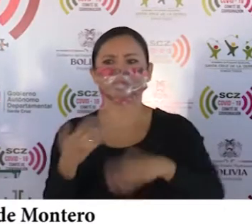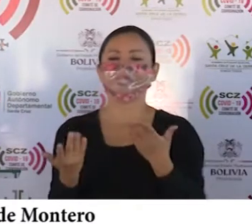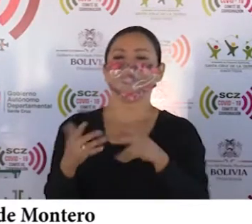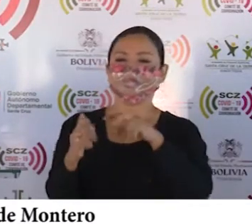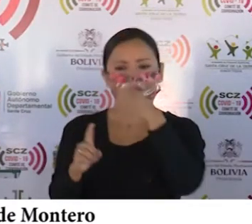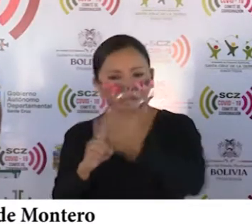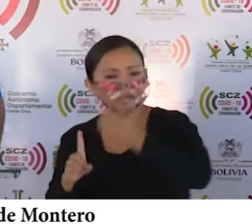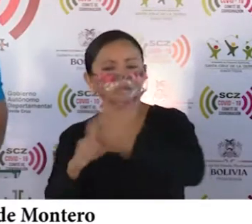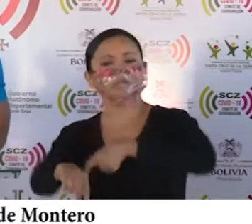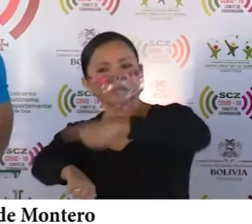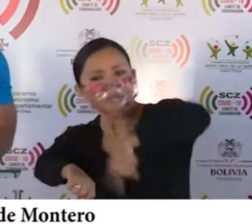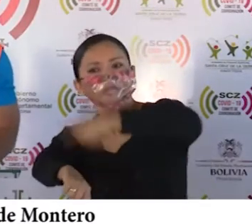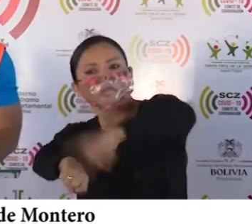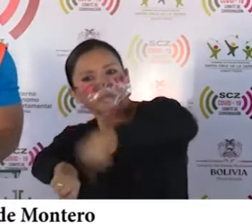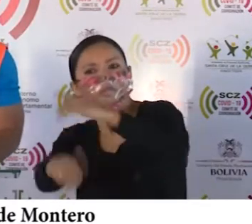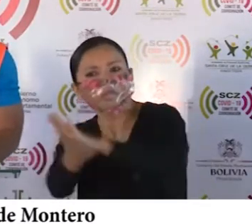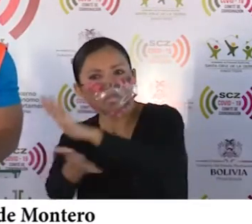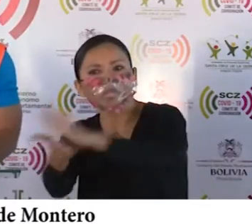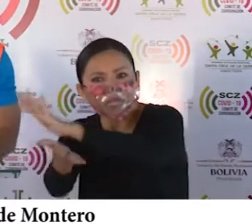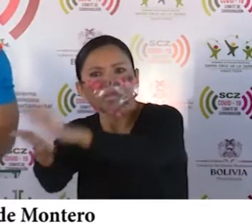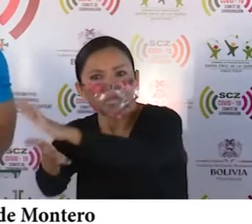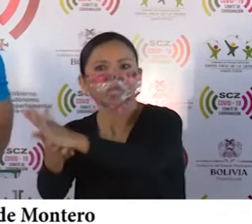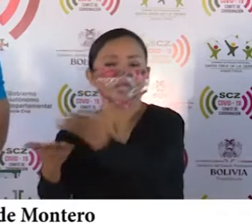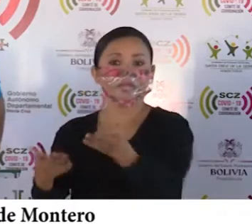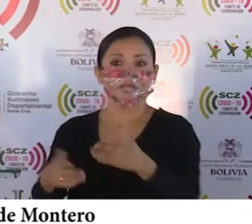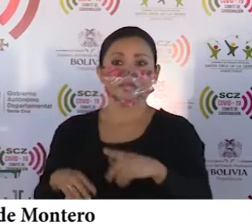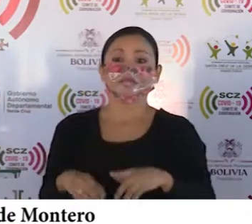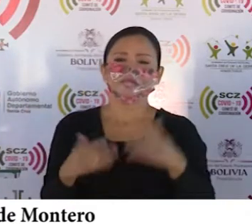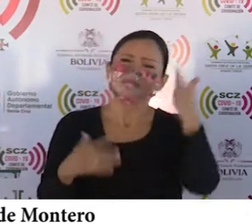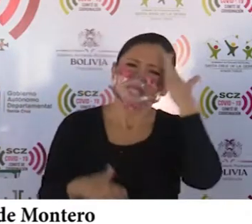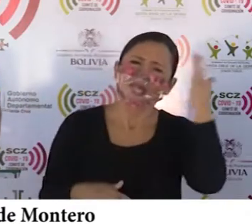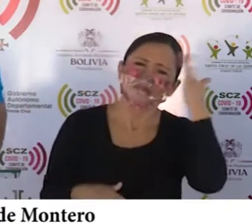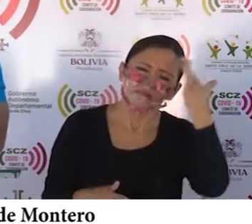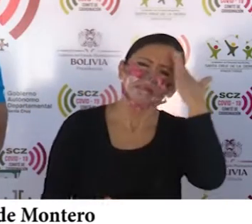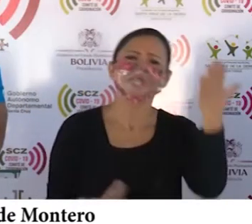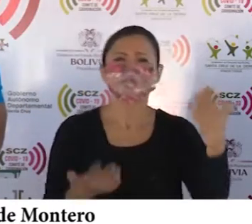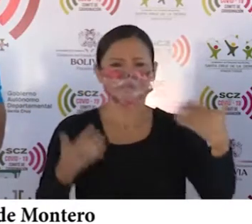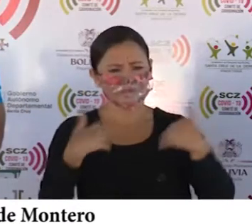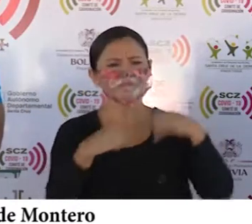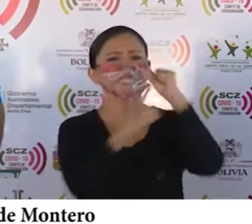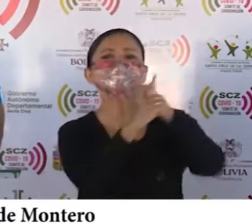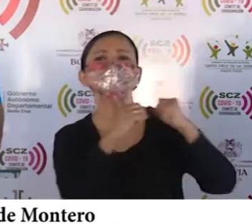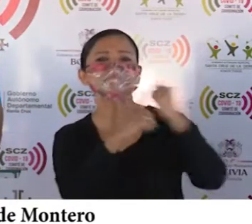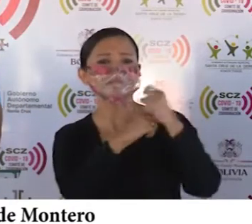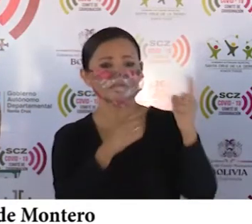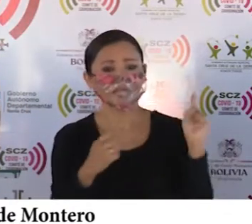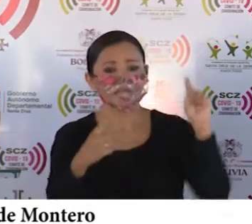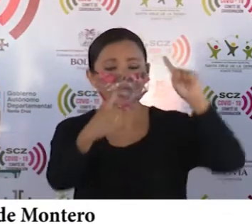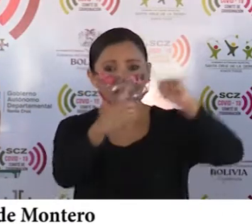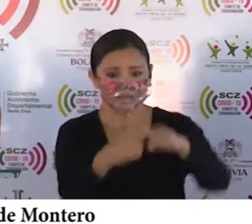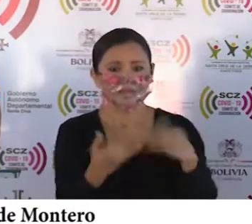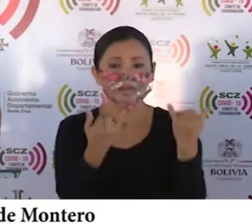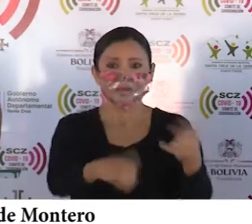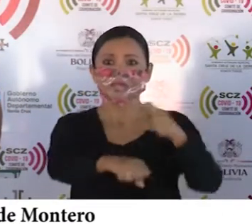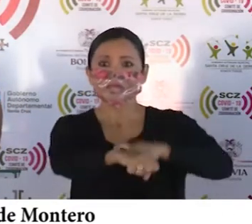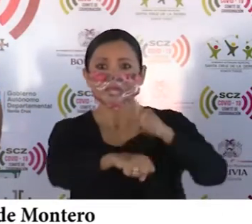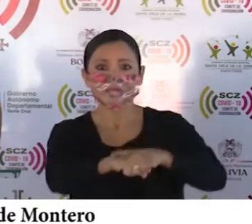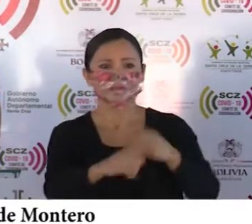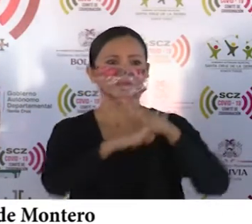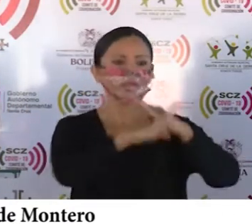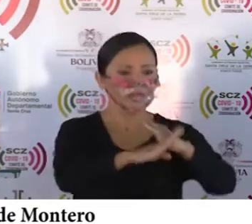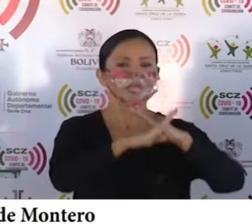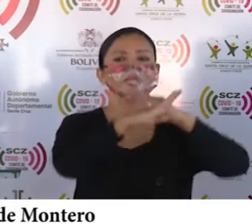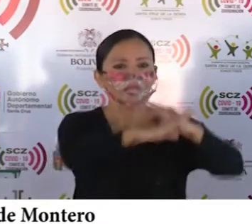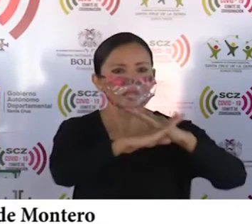y el papeleo, que entendemos y sabemos las circunstancias que hasta este momento han impedido